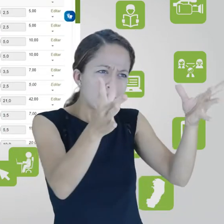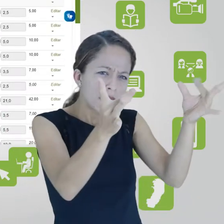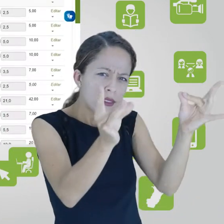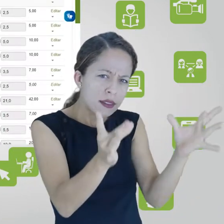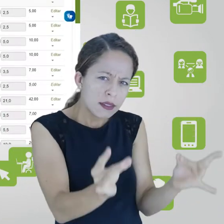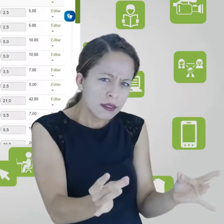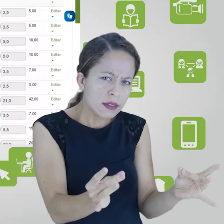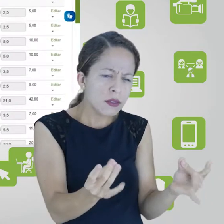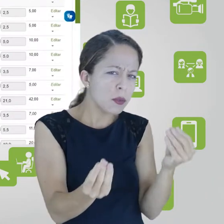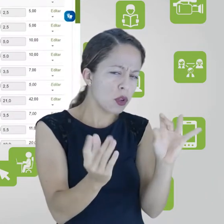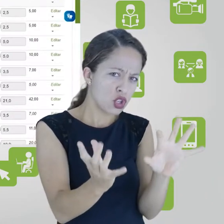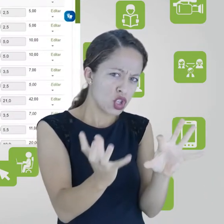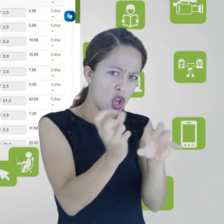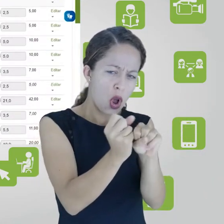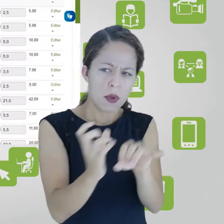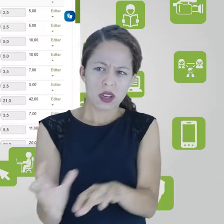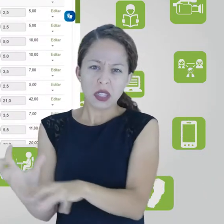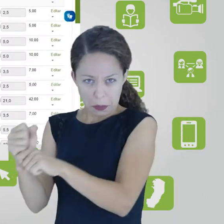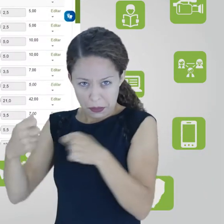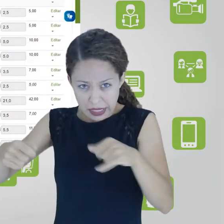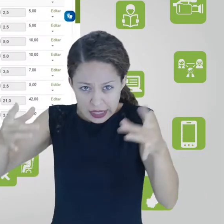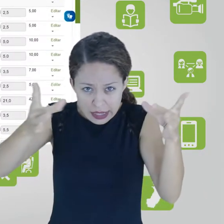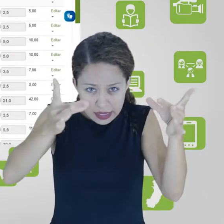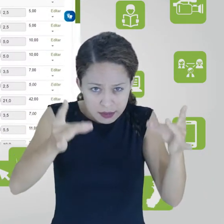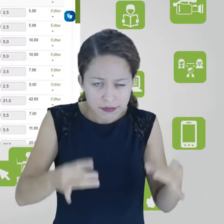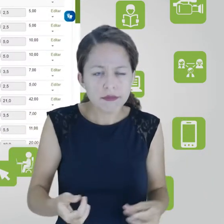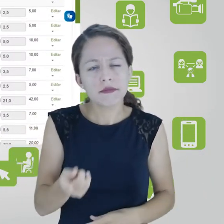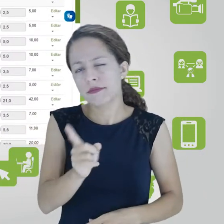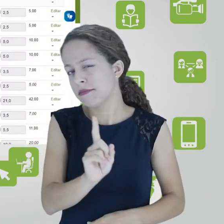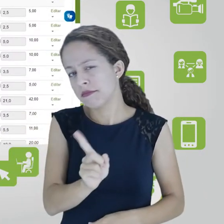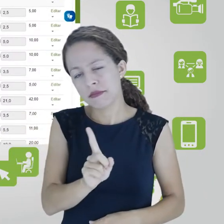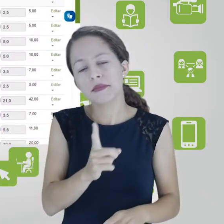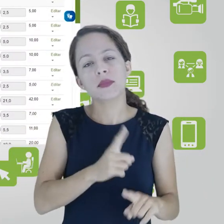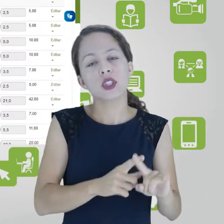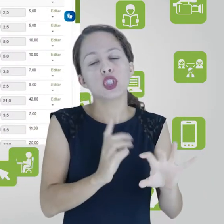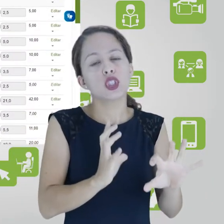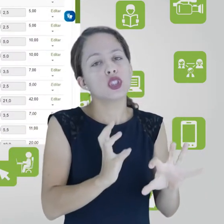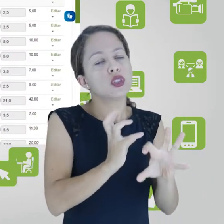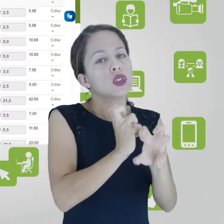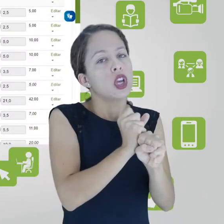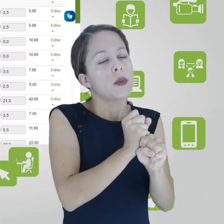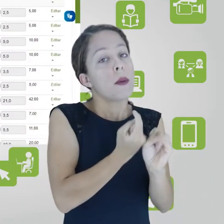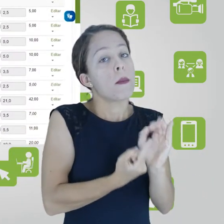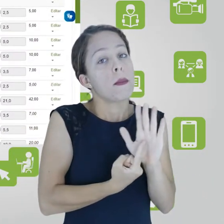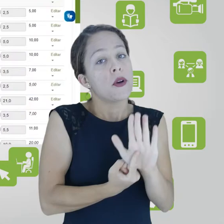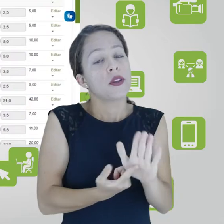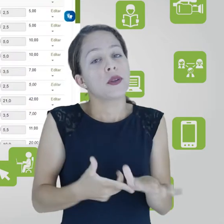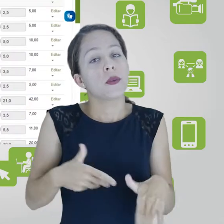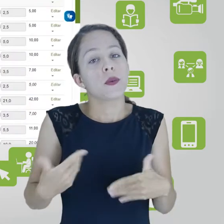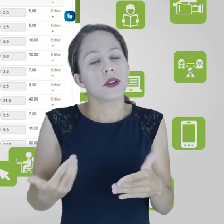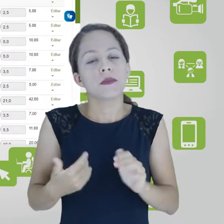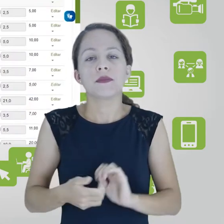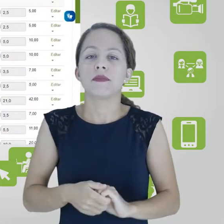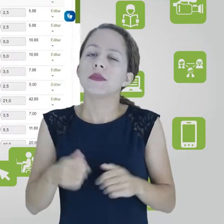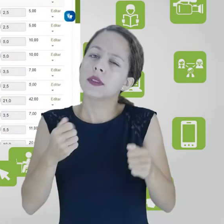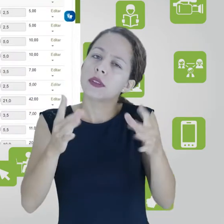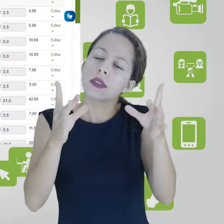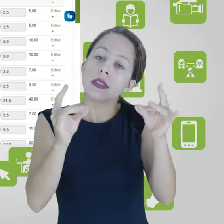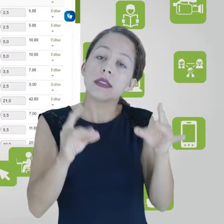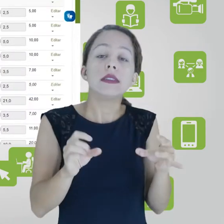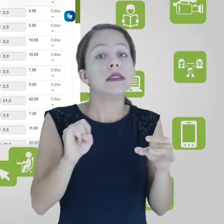categoria quando ele é soma das notas? Não, porque ele vai somar tudo e vai dizer o valor da categoria. Vai ser